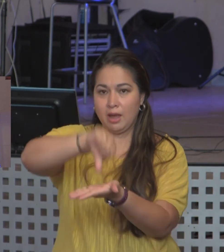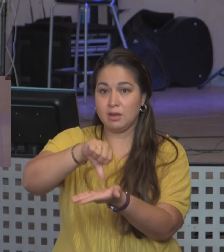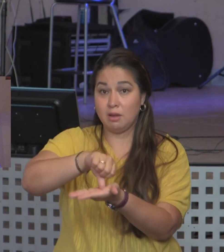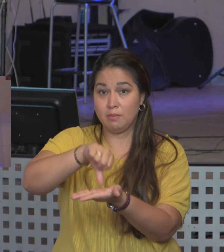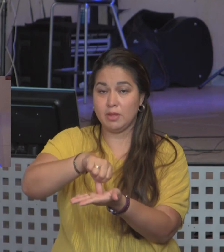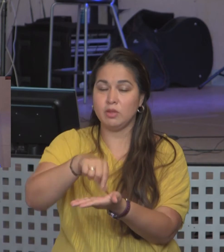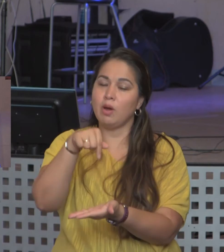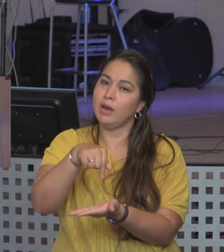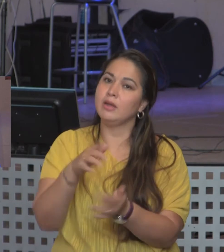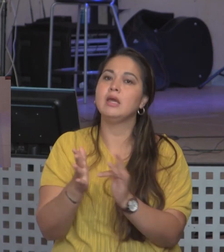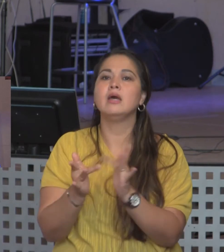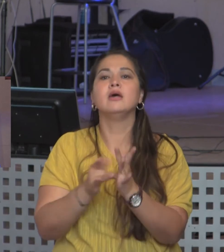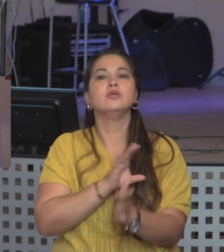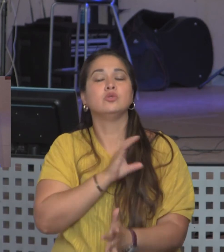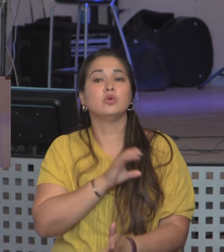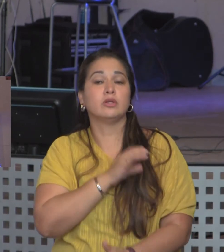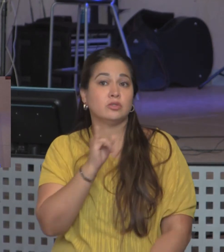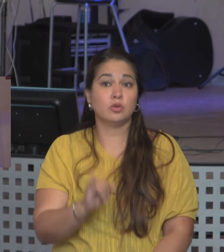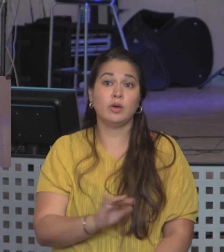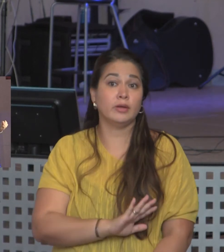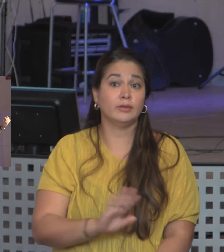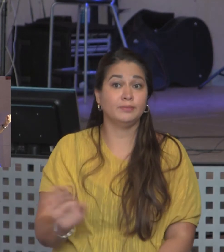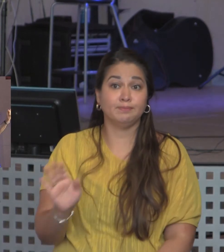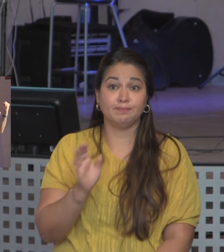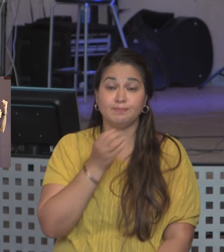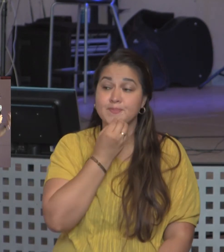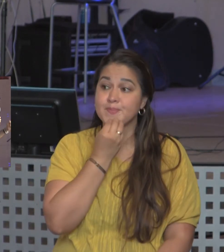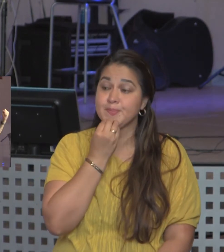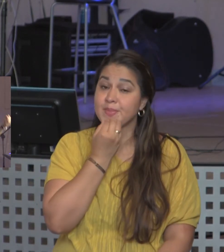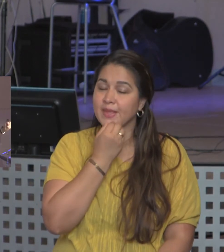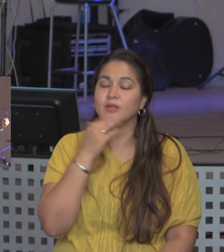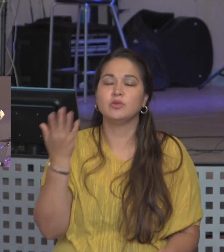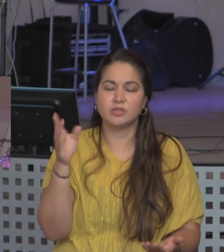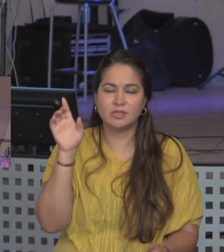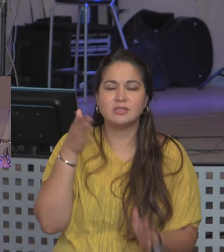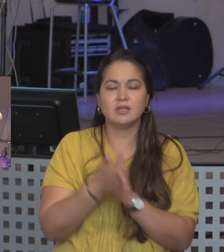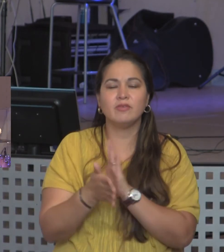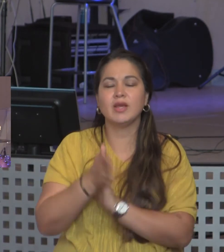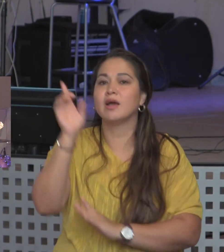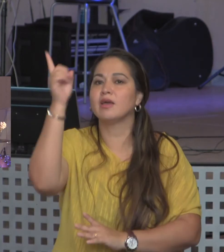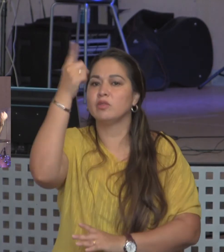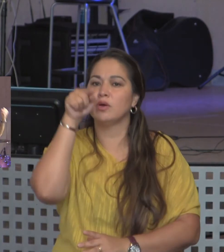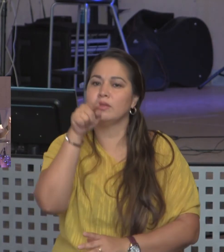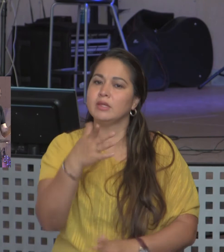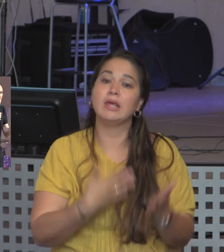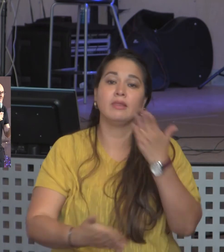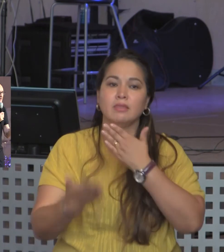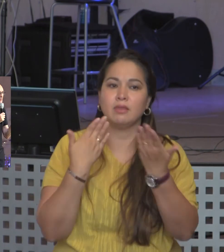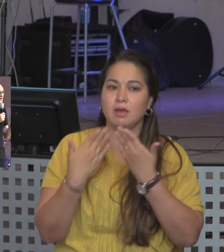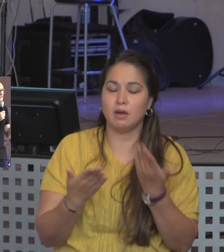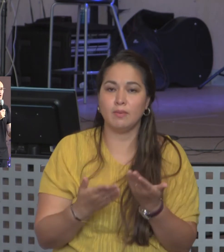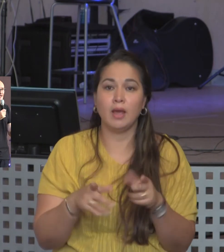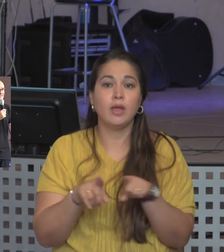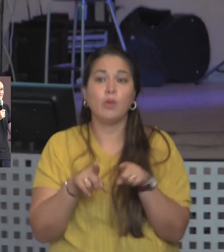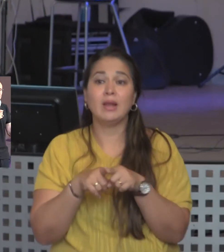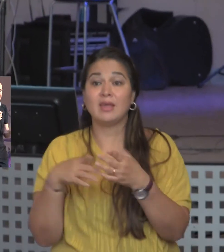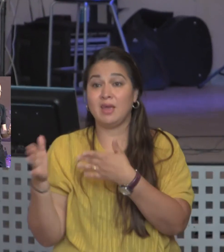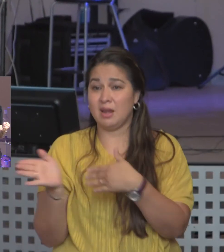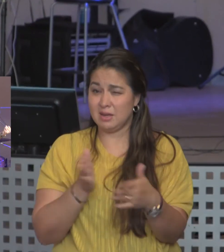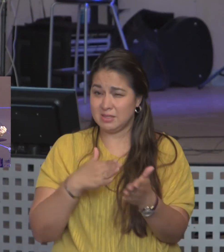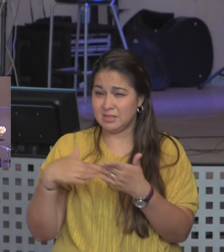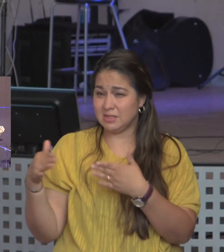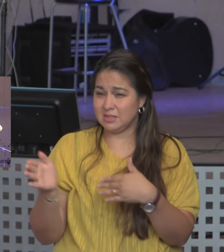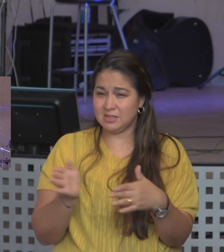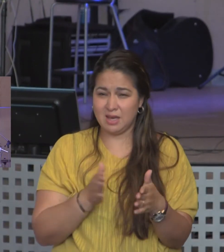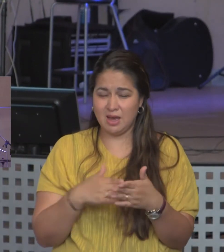De alguna manera como la higuera, de alguna manera como el viento, de alguna manera como las olas que no